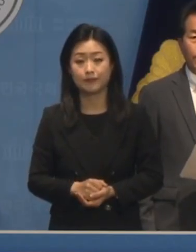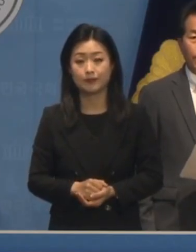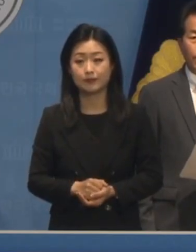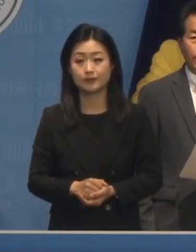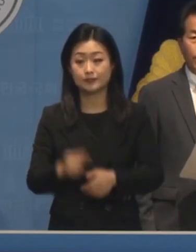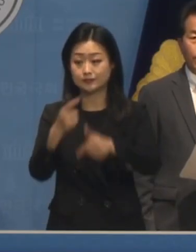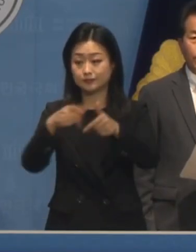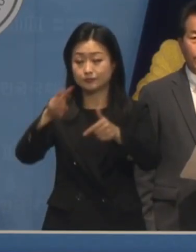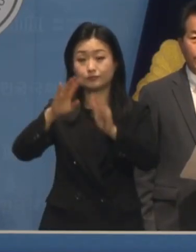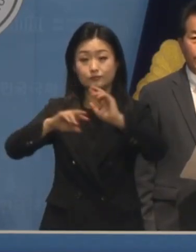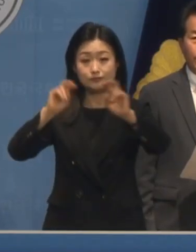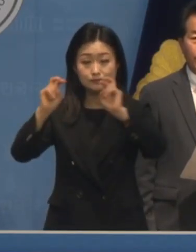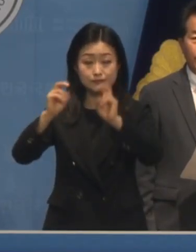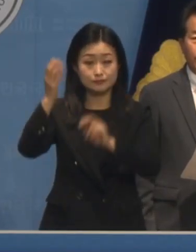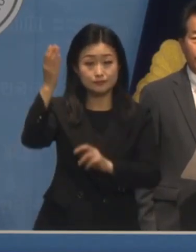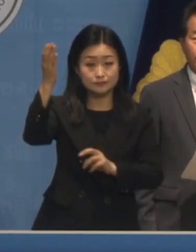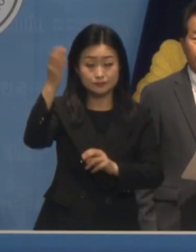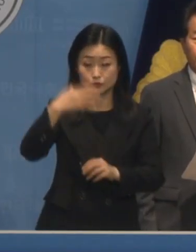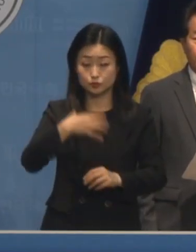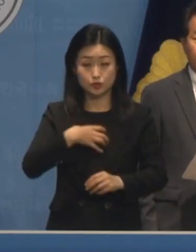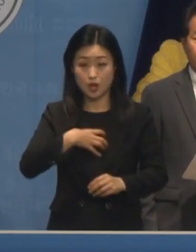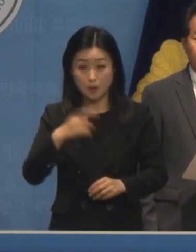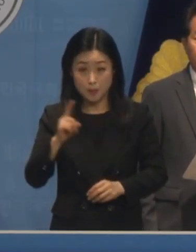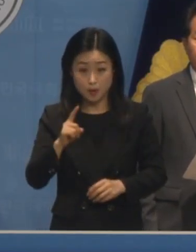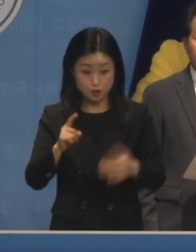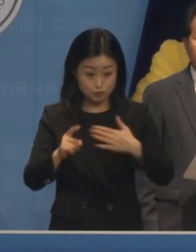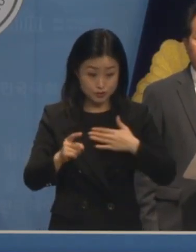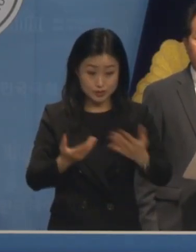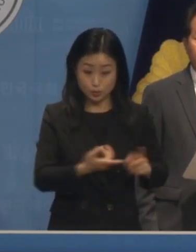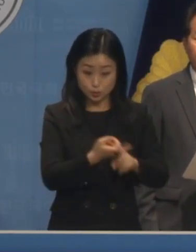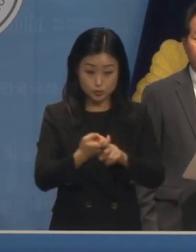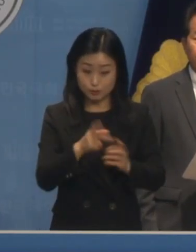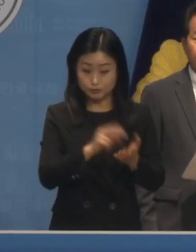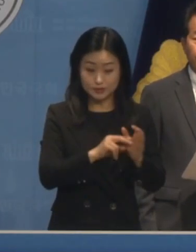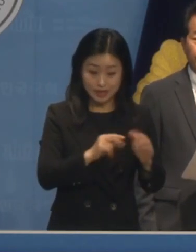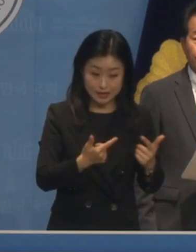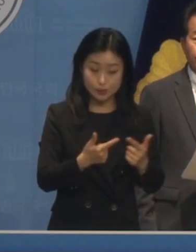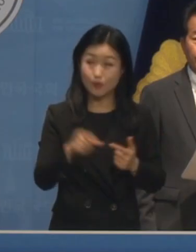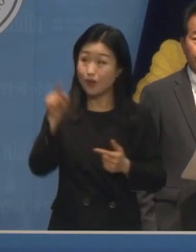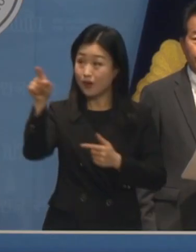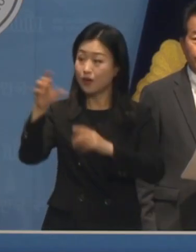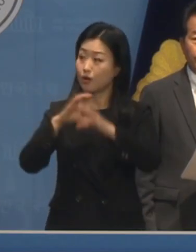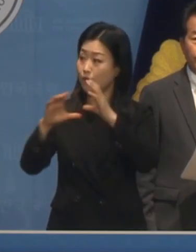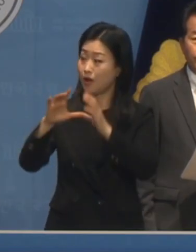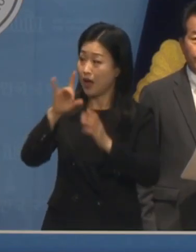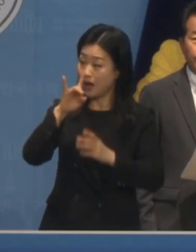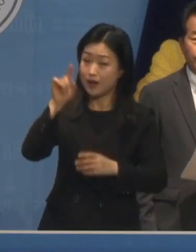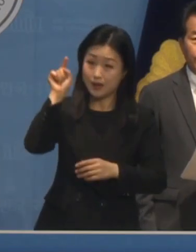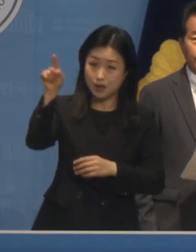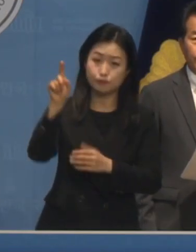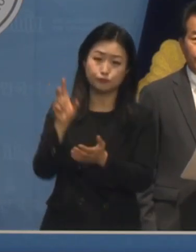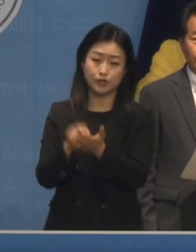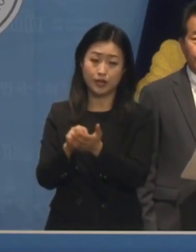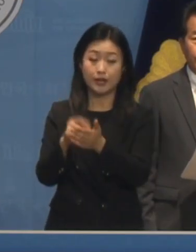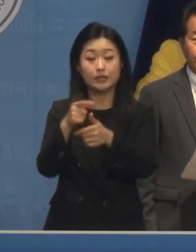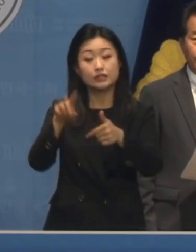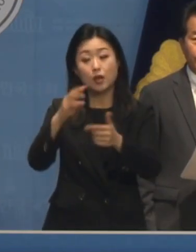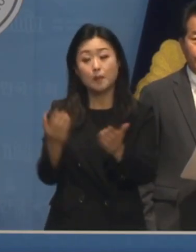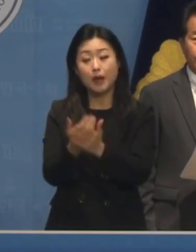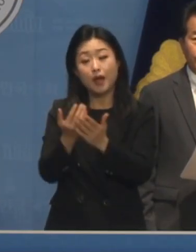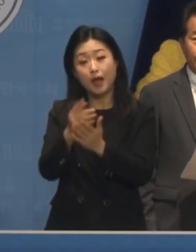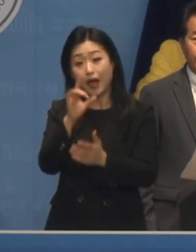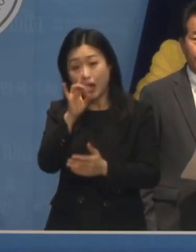인천국제공항의 리스크는 노동 조합이 아니라 바로 공항공사의 통입니다 무엇이 인천공항의 발전을